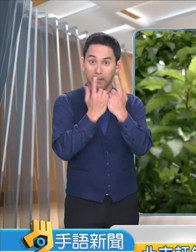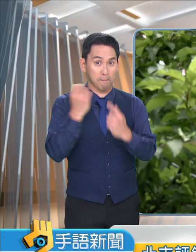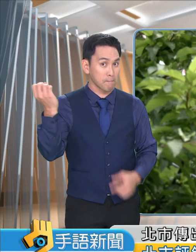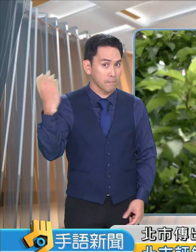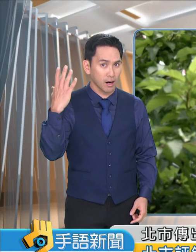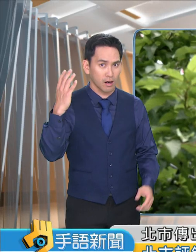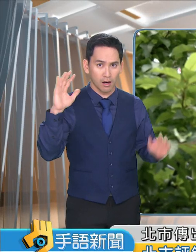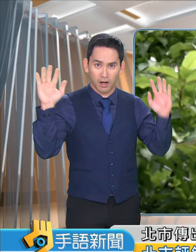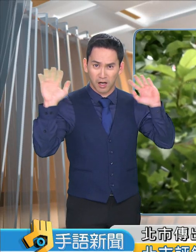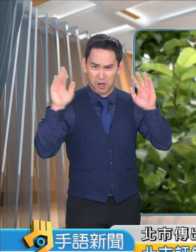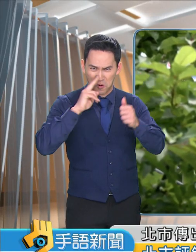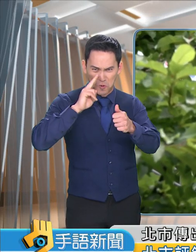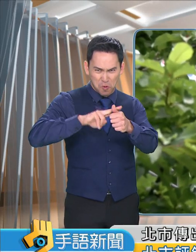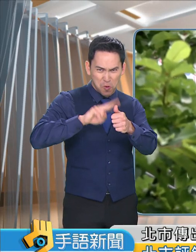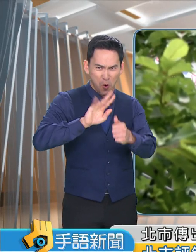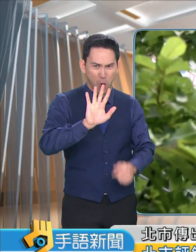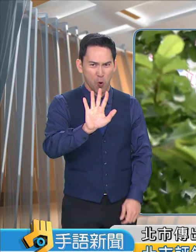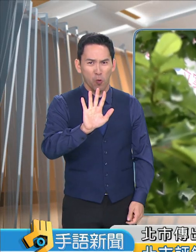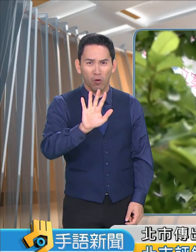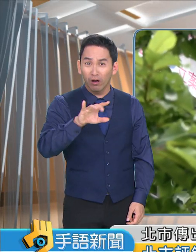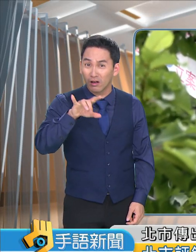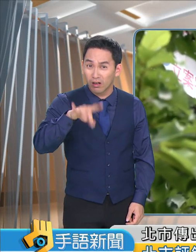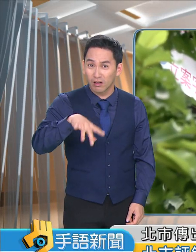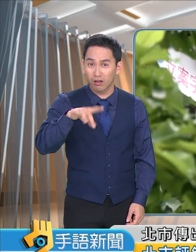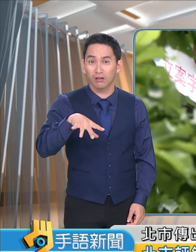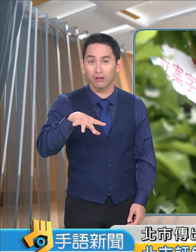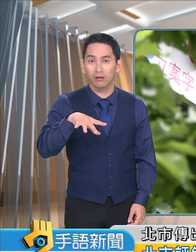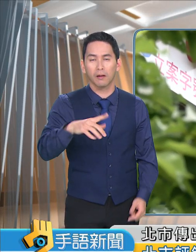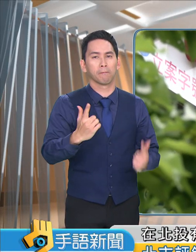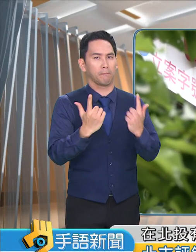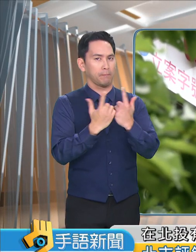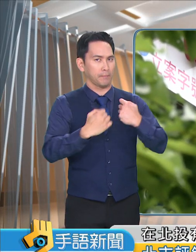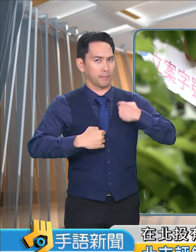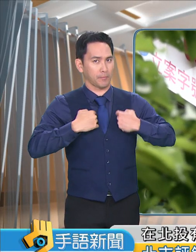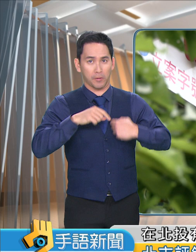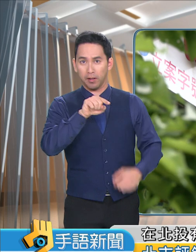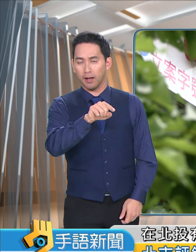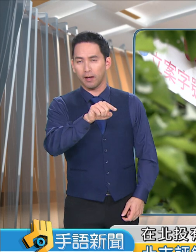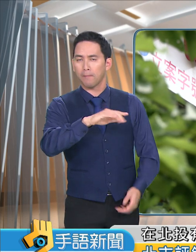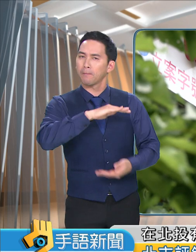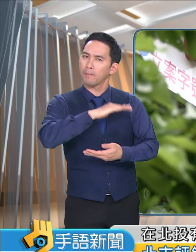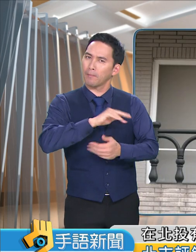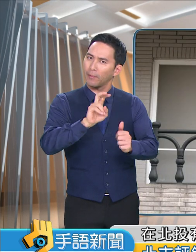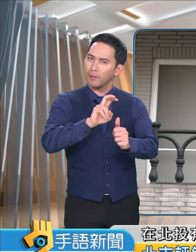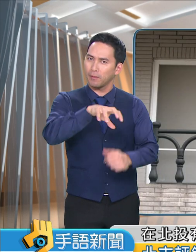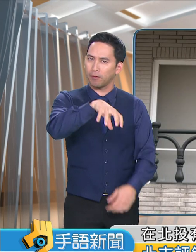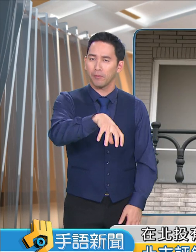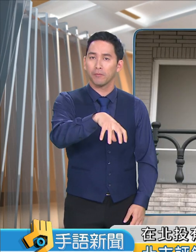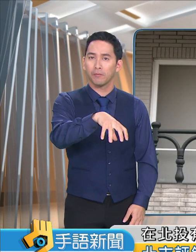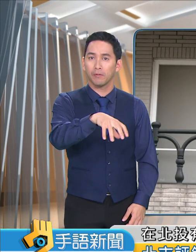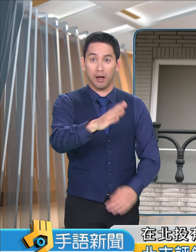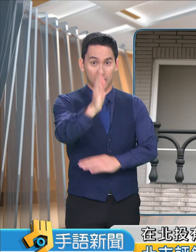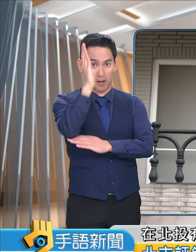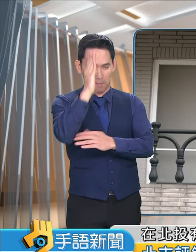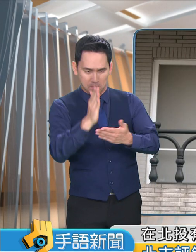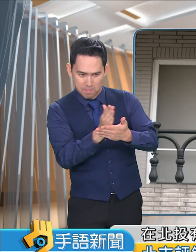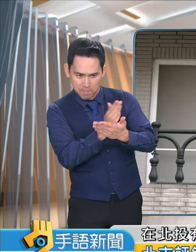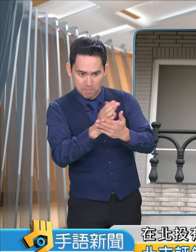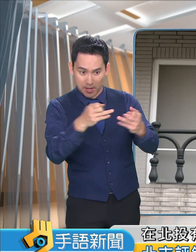台北市传出疑似儿虐事件，在北投有一间评鉴甲等的托婴中心，有四名